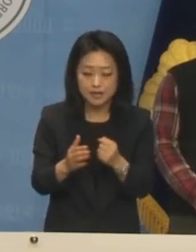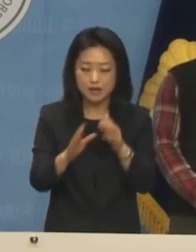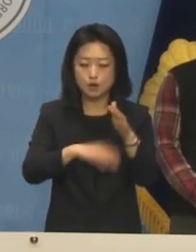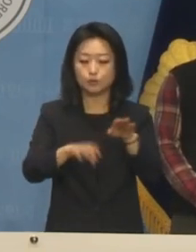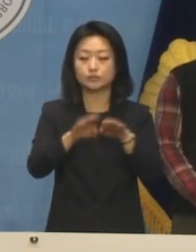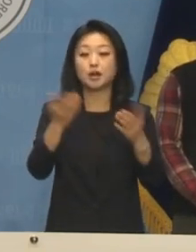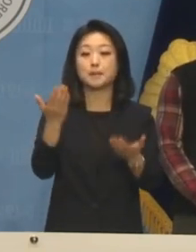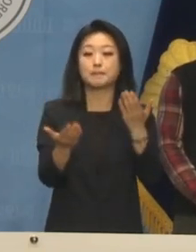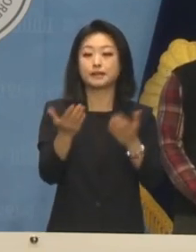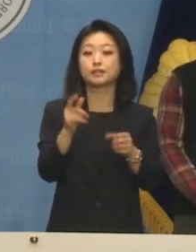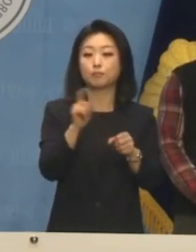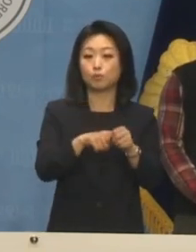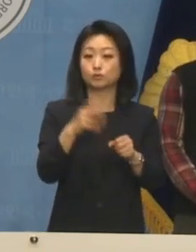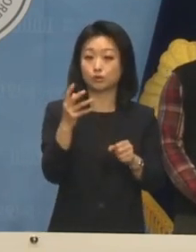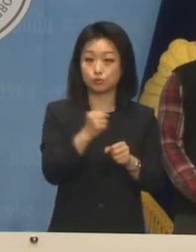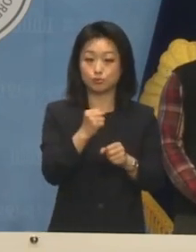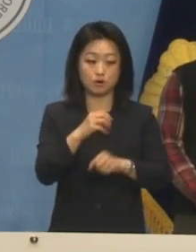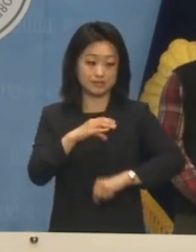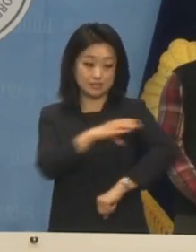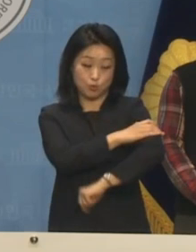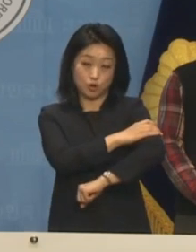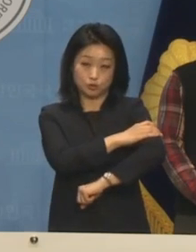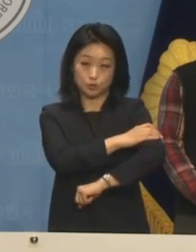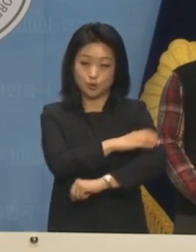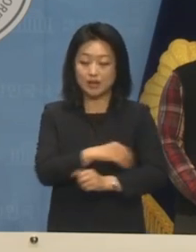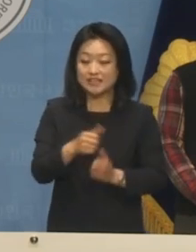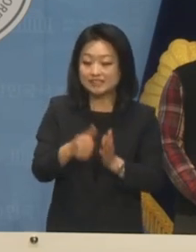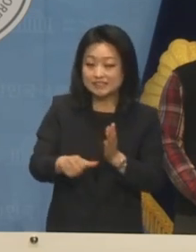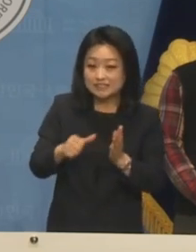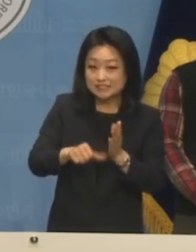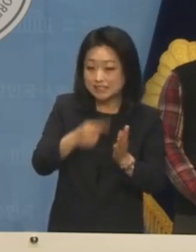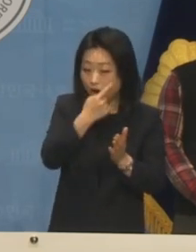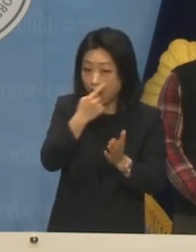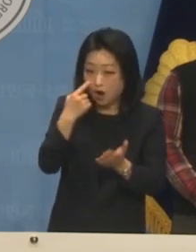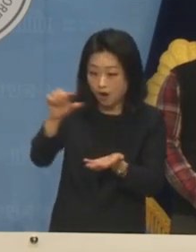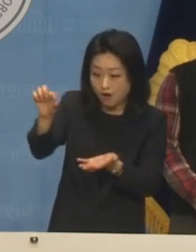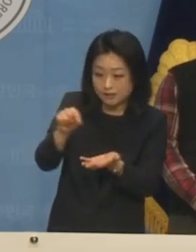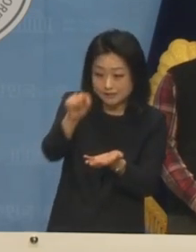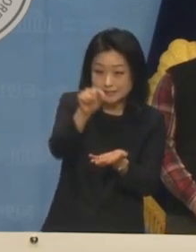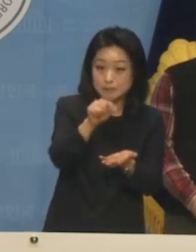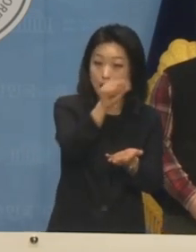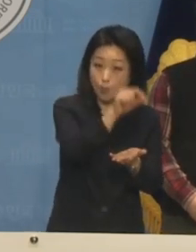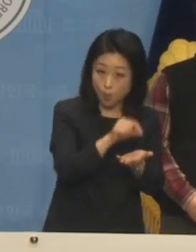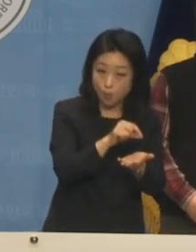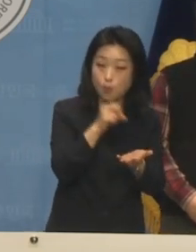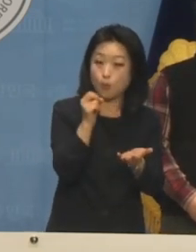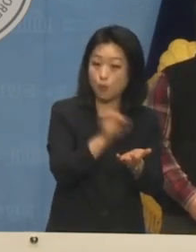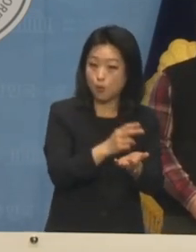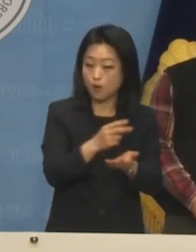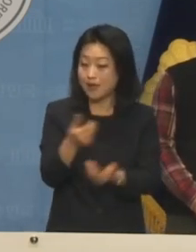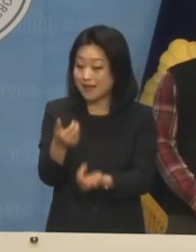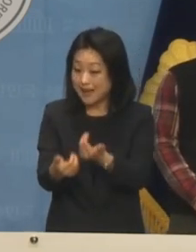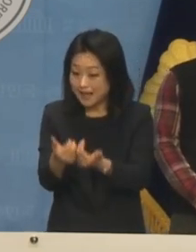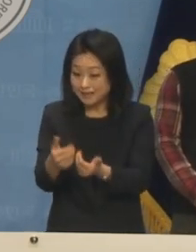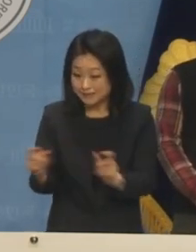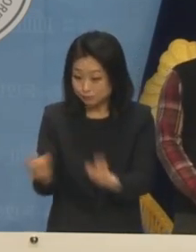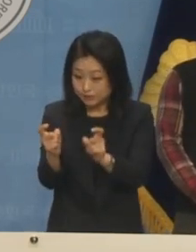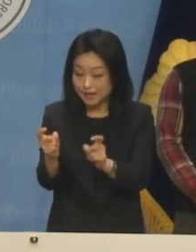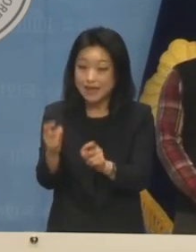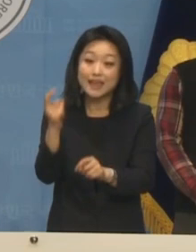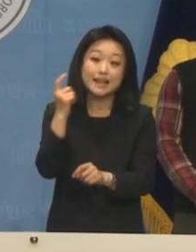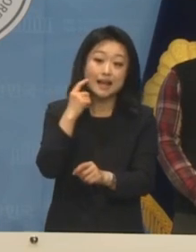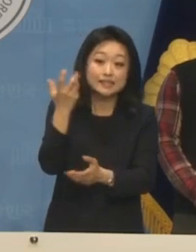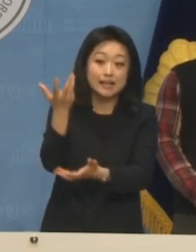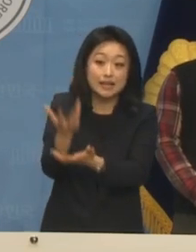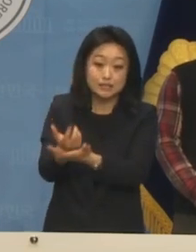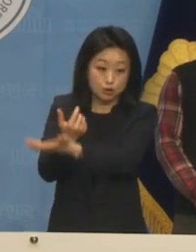판단을 하기 위해서는 직권으로 증거를 수집하는 것에만 그치지 않고 분쟁 당사자가 거짓된 자료를